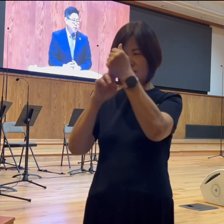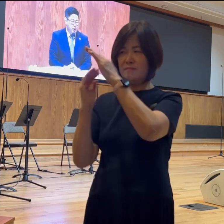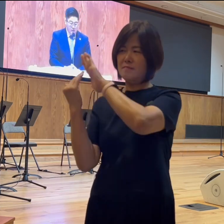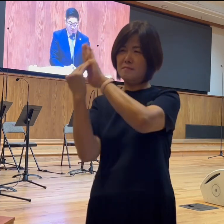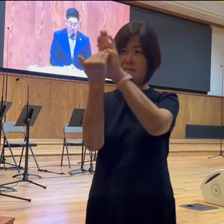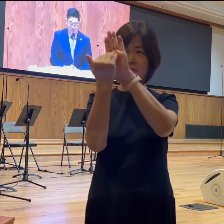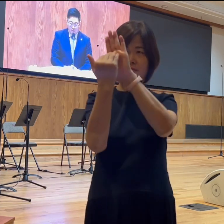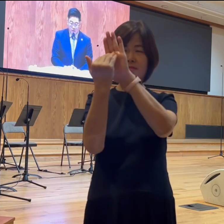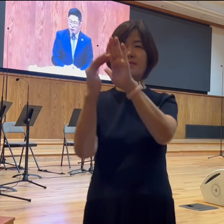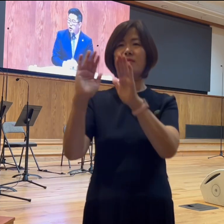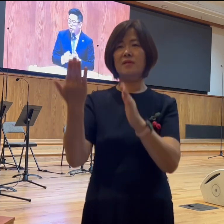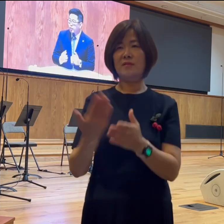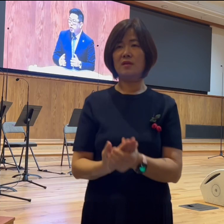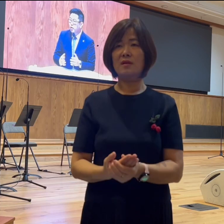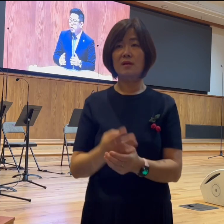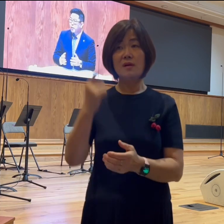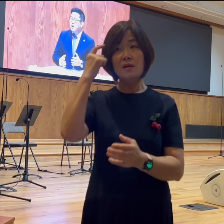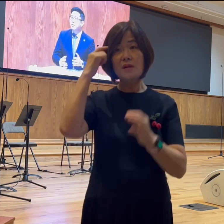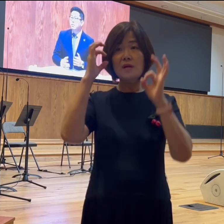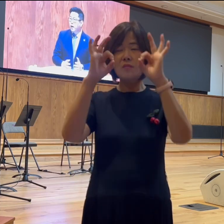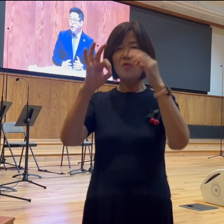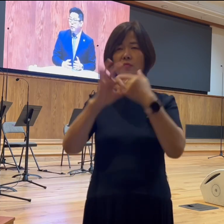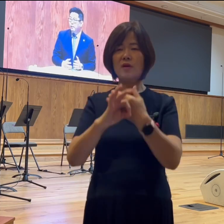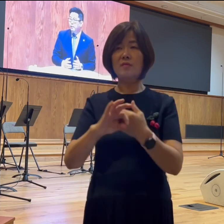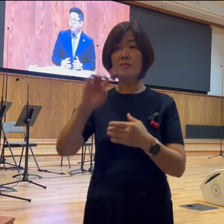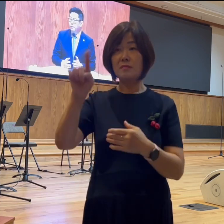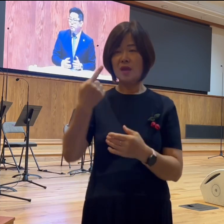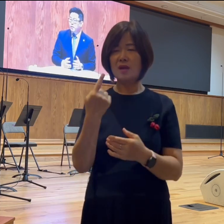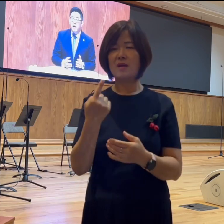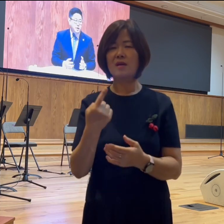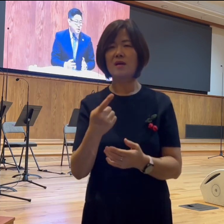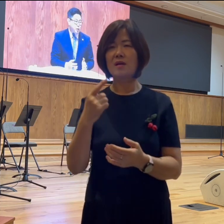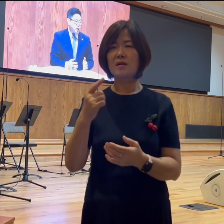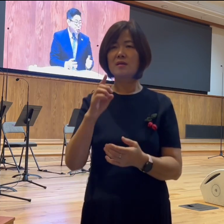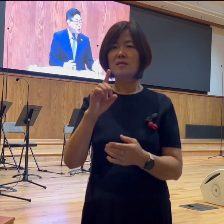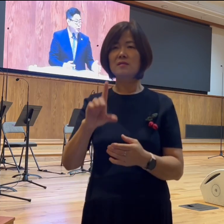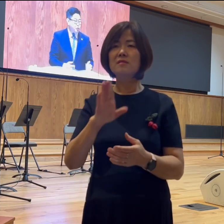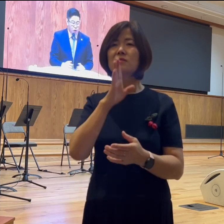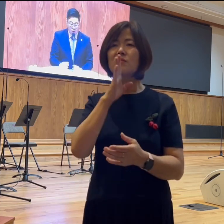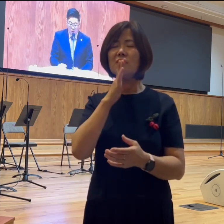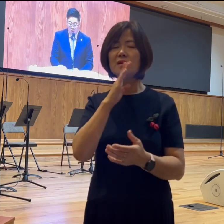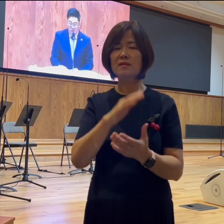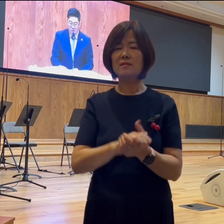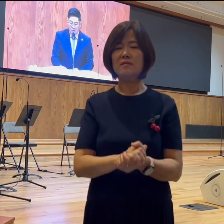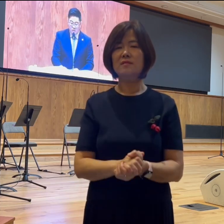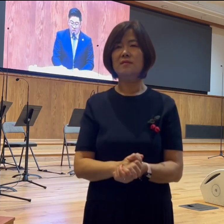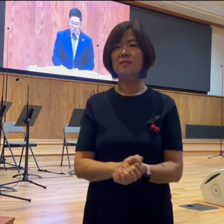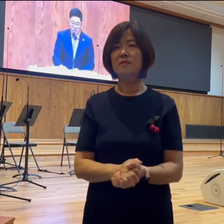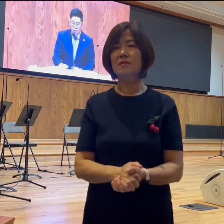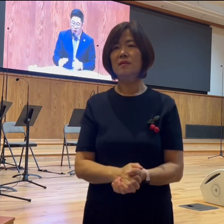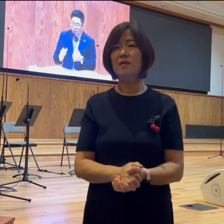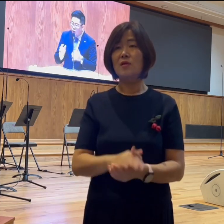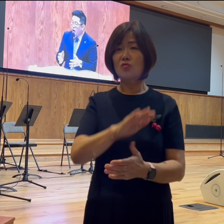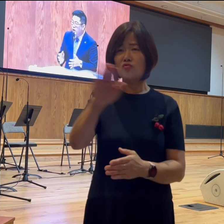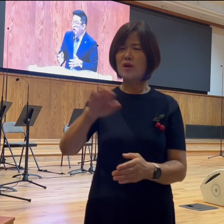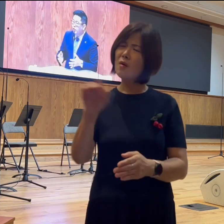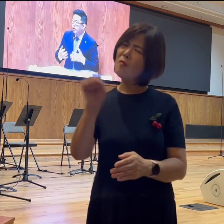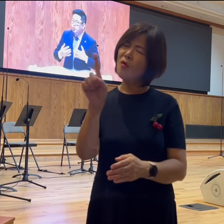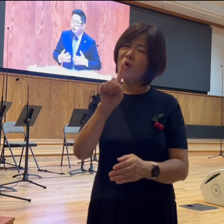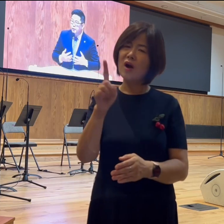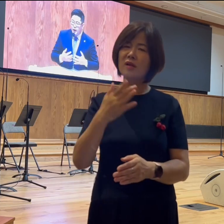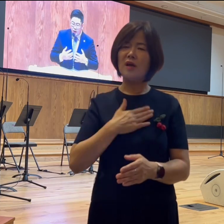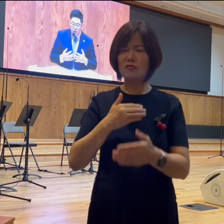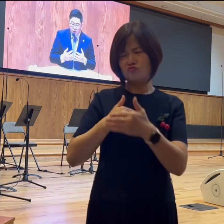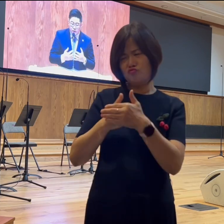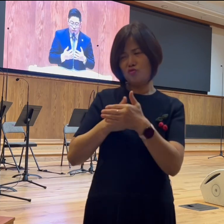것입니다. 생각해보면 100이면 100은 아닐지 몰라도 99는 우리가 뭔가 우리를